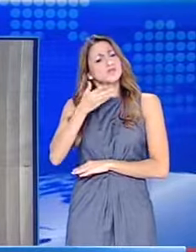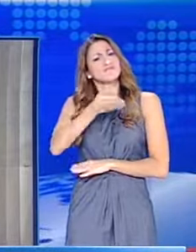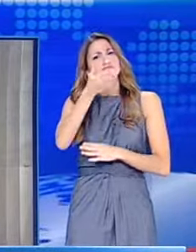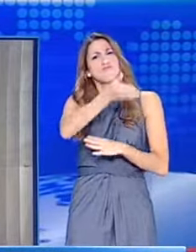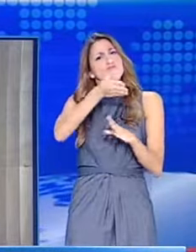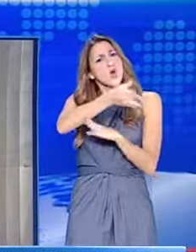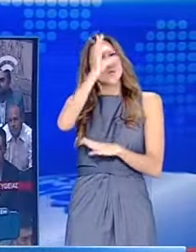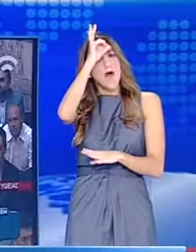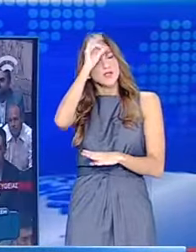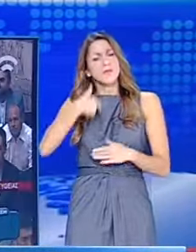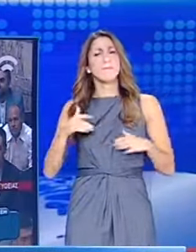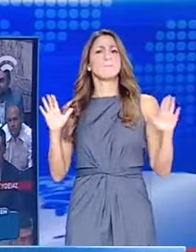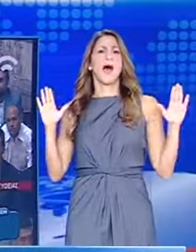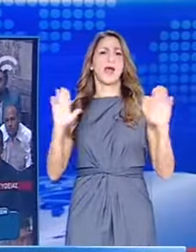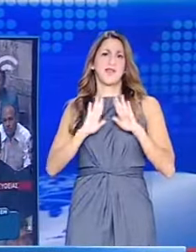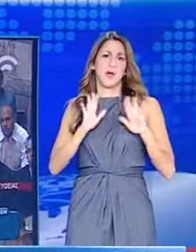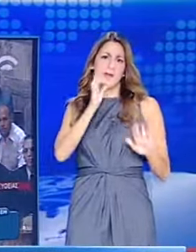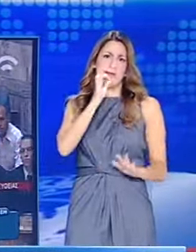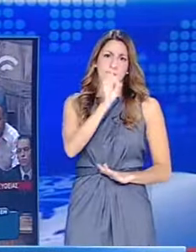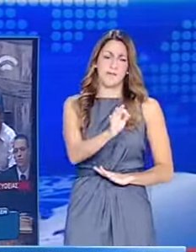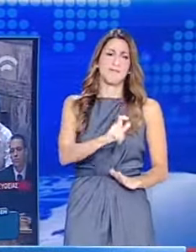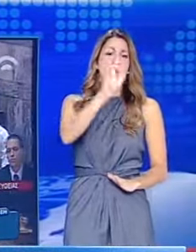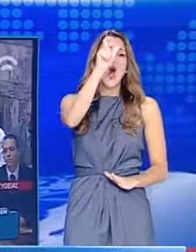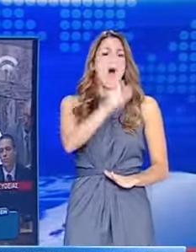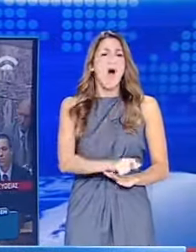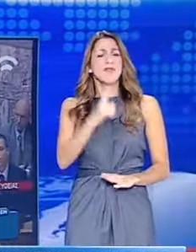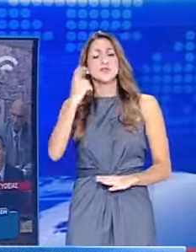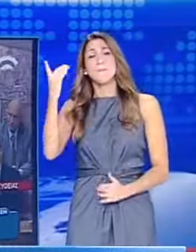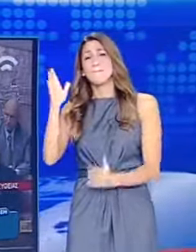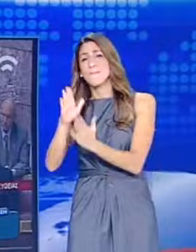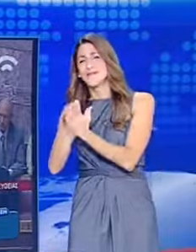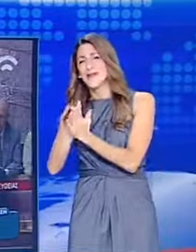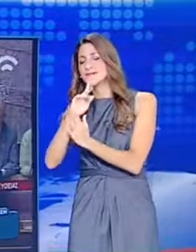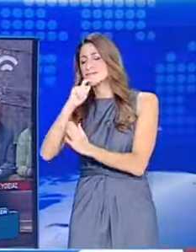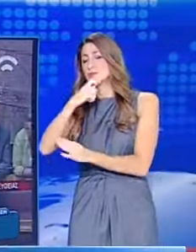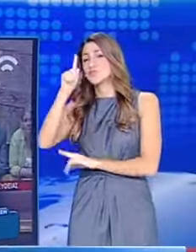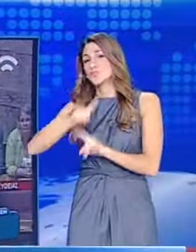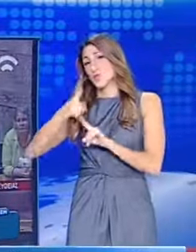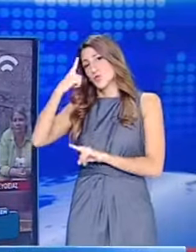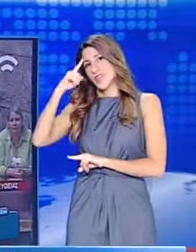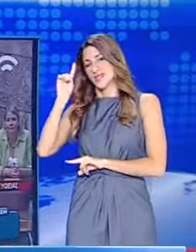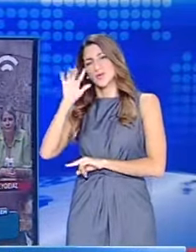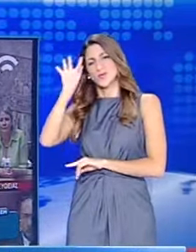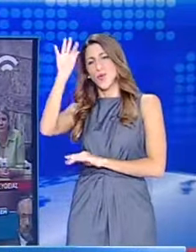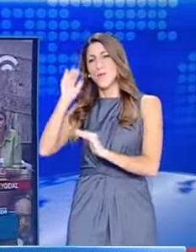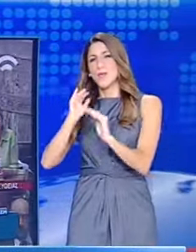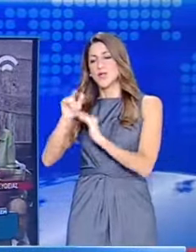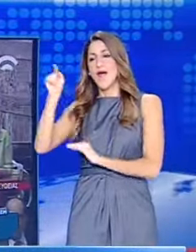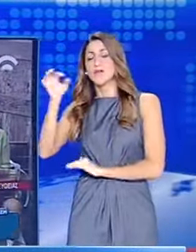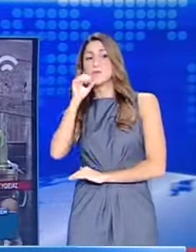διάθεση της δικαιοσύνης ο μπούκουρας κατονομάζεται από προστατευόμενο μάρτυρα ότι είχε στην κατοχή του μεταξύ άλλων οπλοστάσιο με